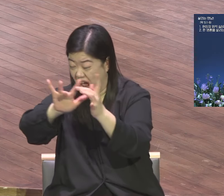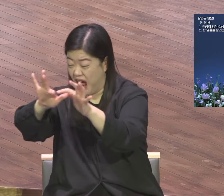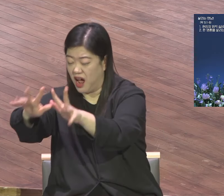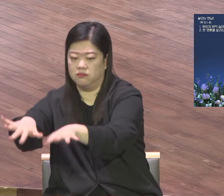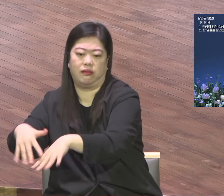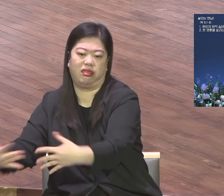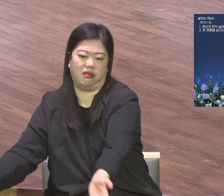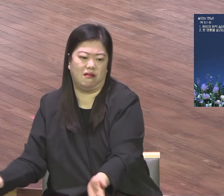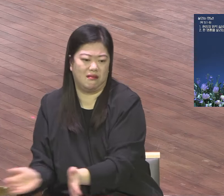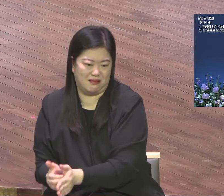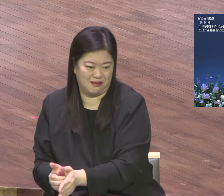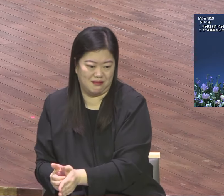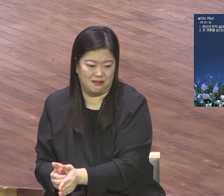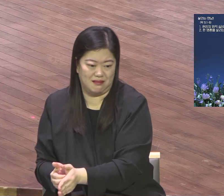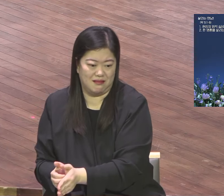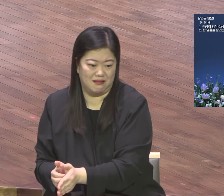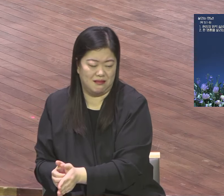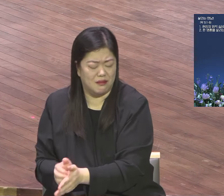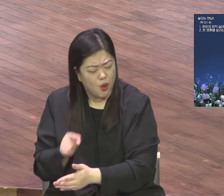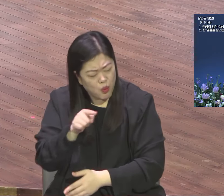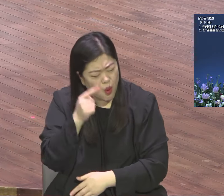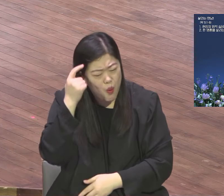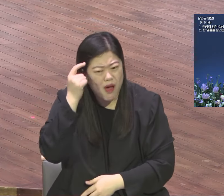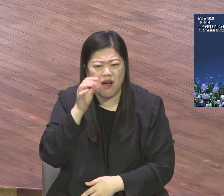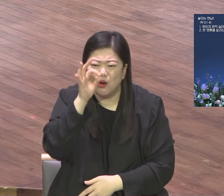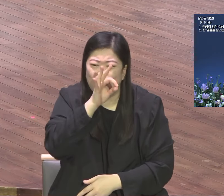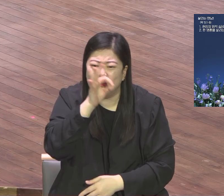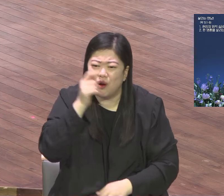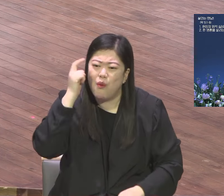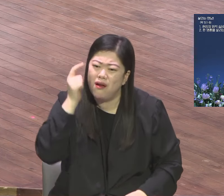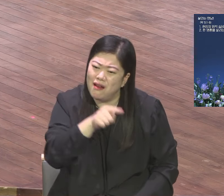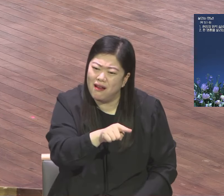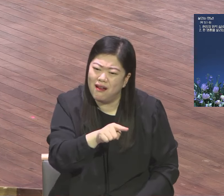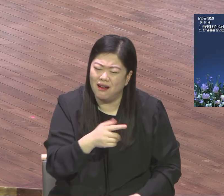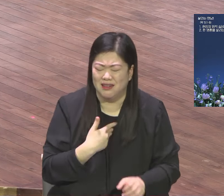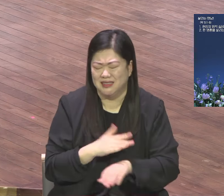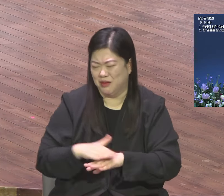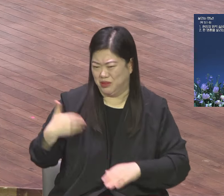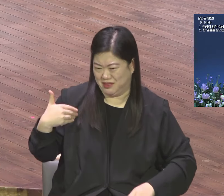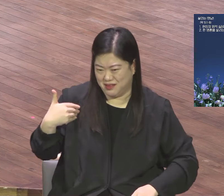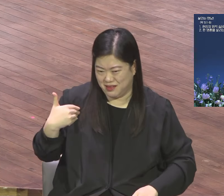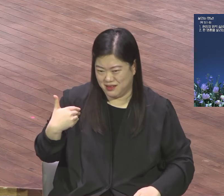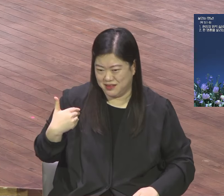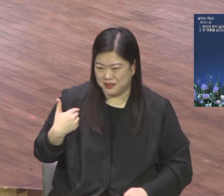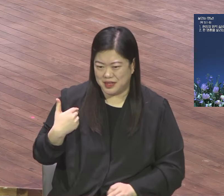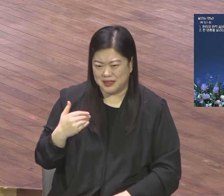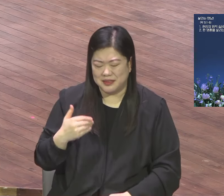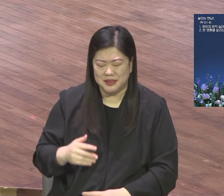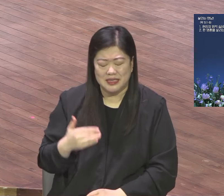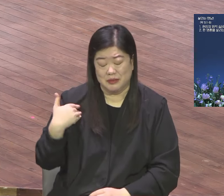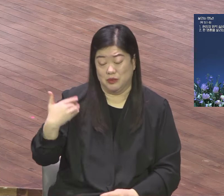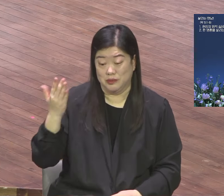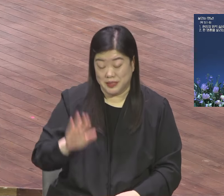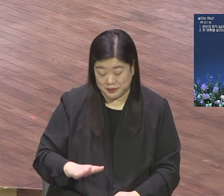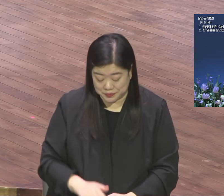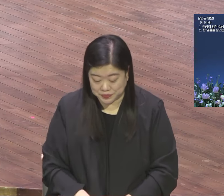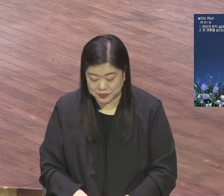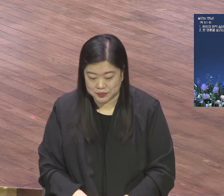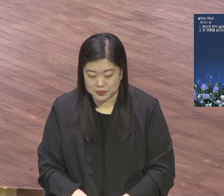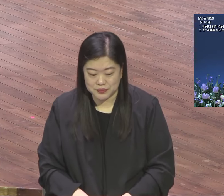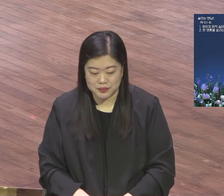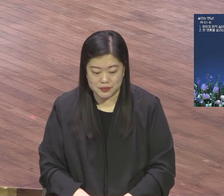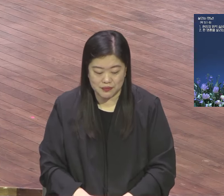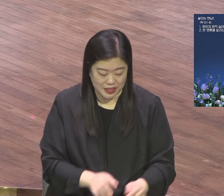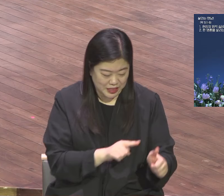그건 알 수 없습니다. 제가 볼 때는 돼지떼들이 떼기로 이 군대 귀신 들린 청년 속에